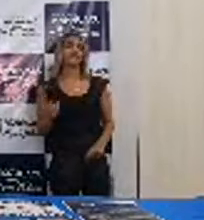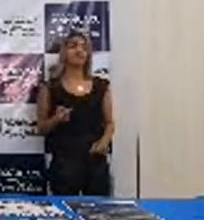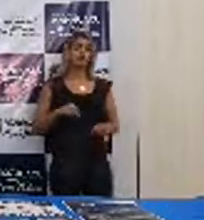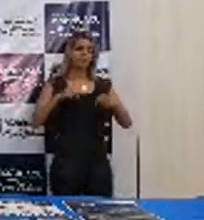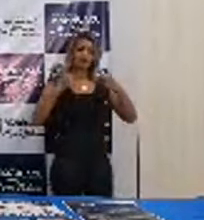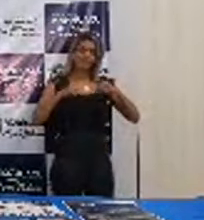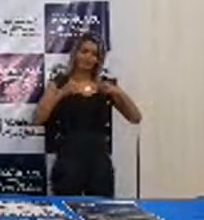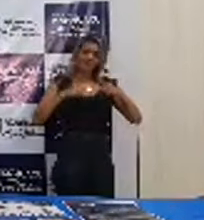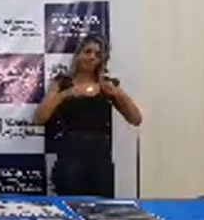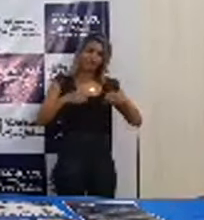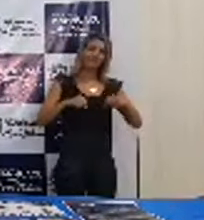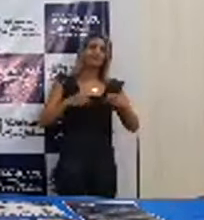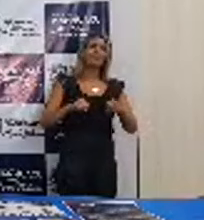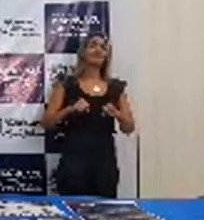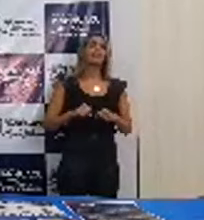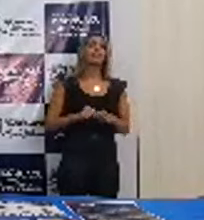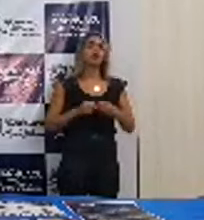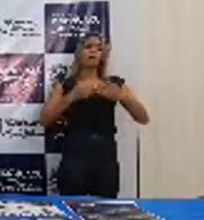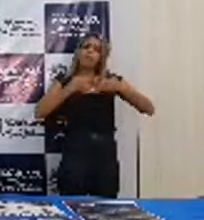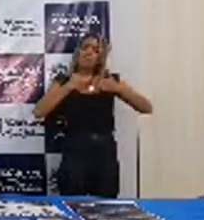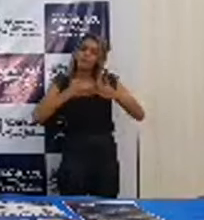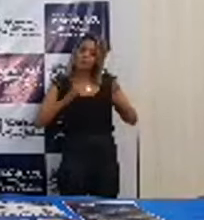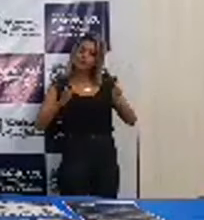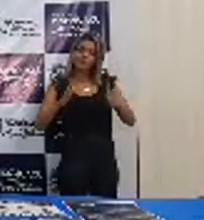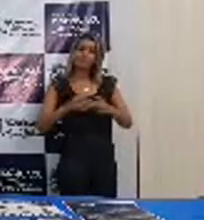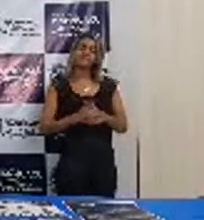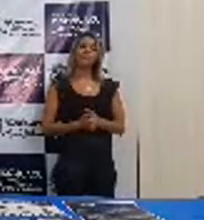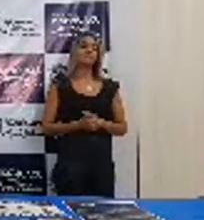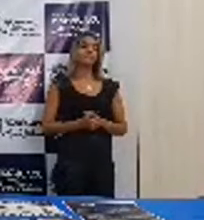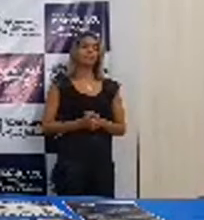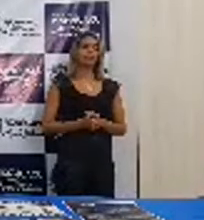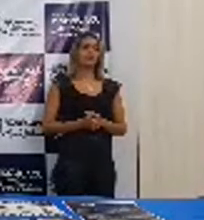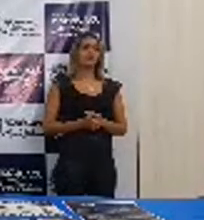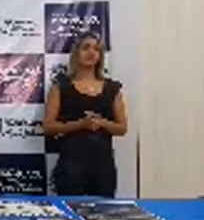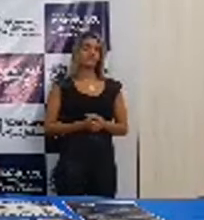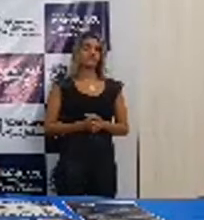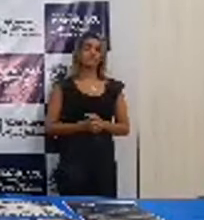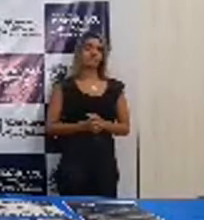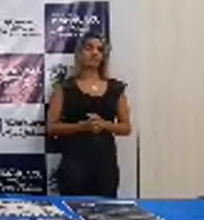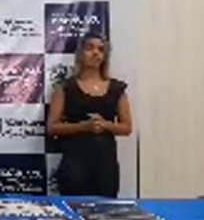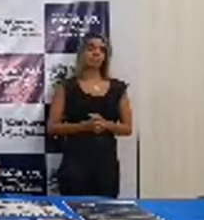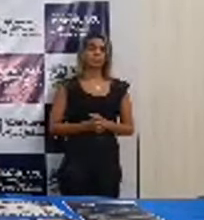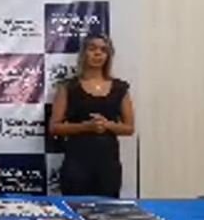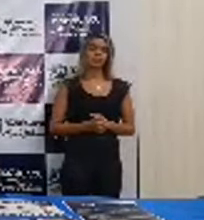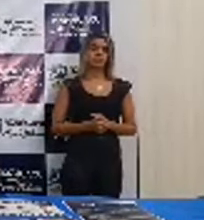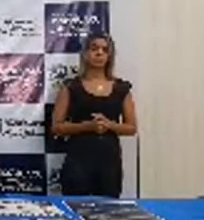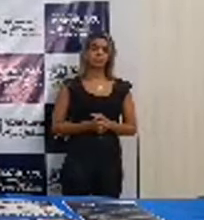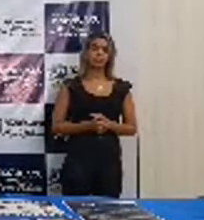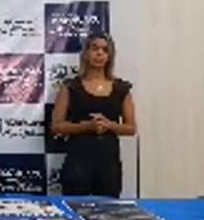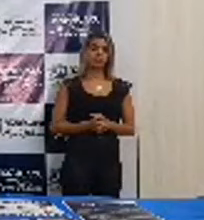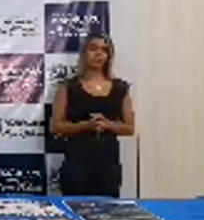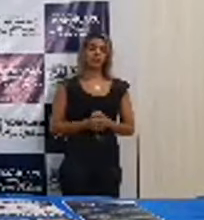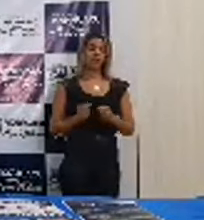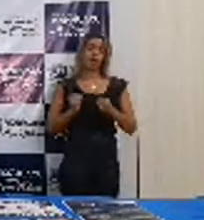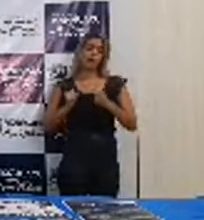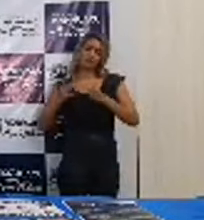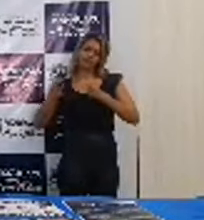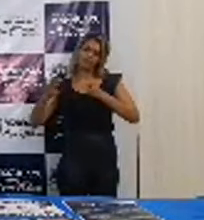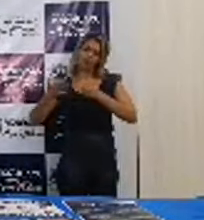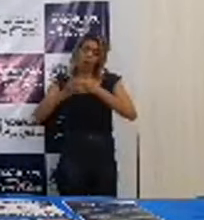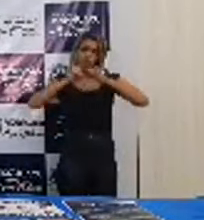muitos questionamentos. A gente quer lembrar que não é o município que está causando essa pandemia. Essa pandemia é